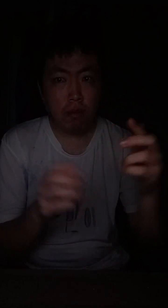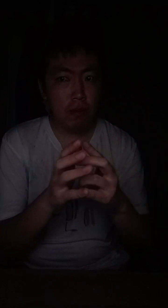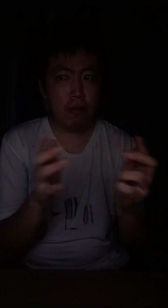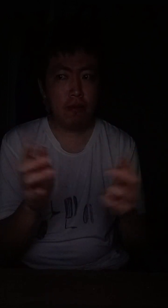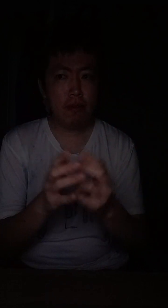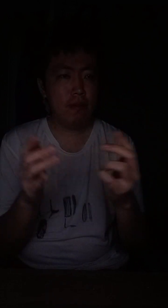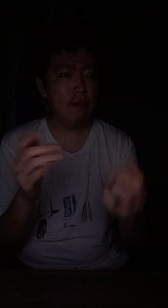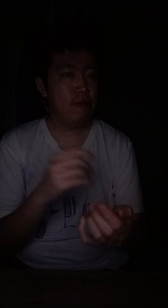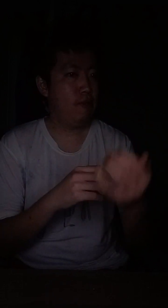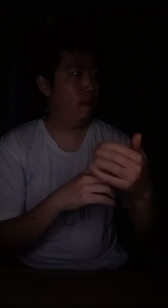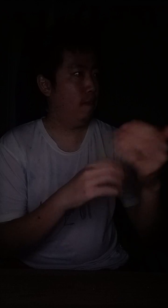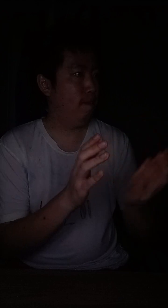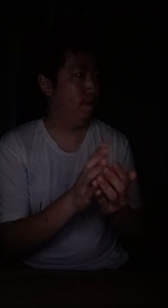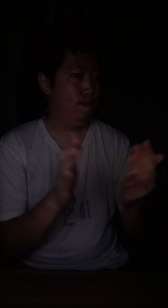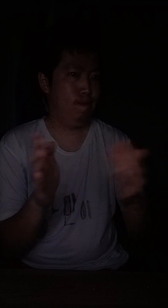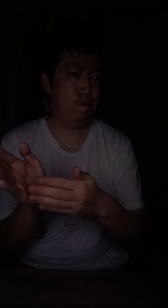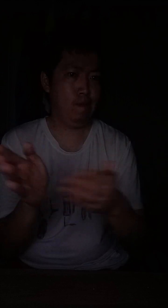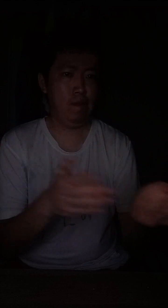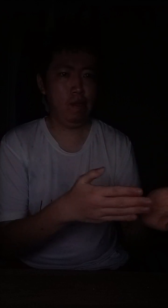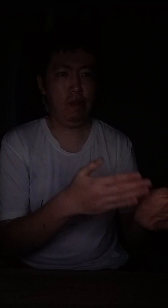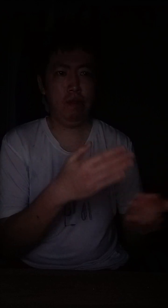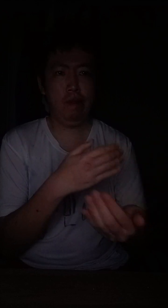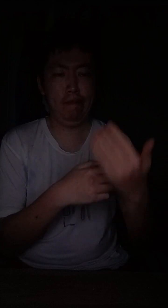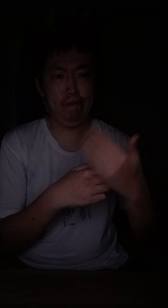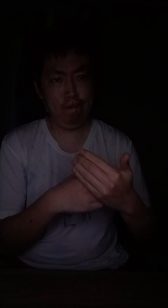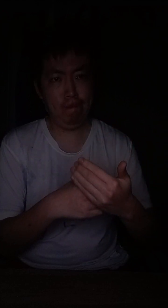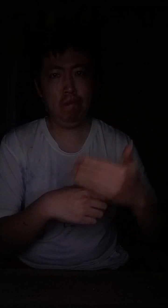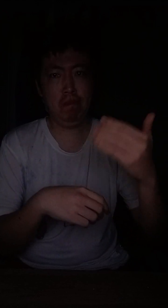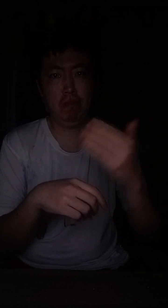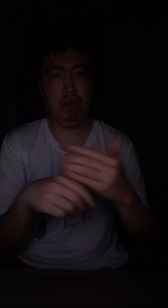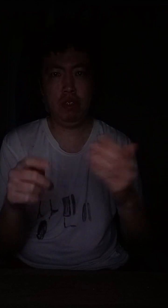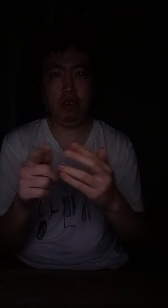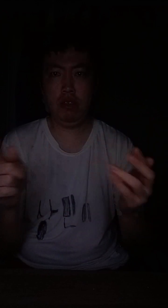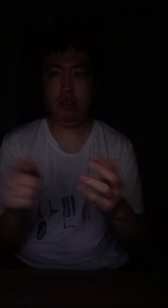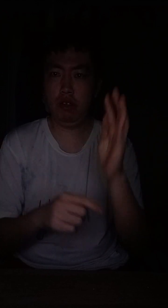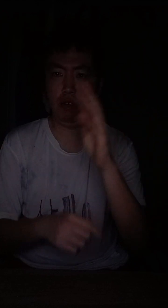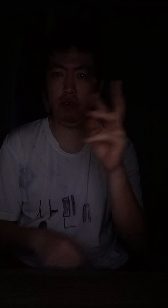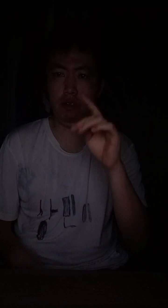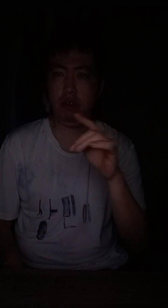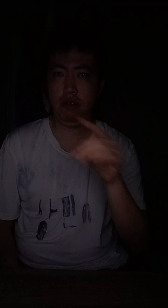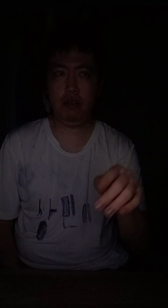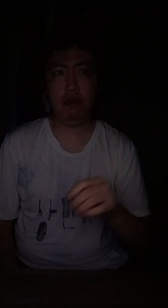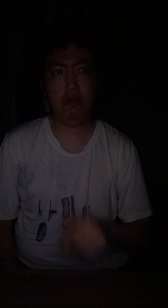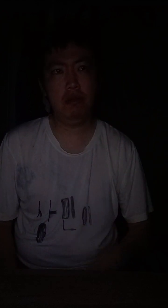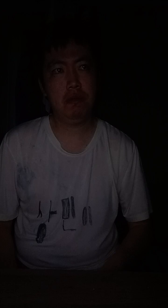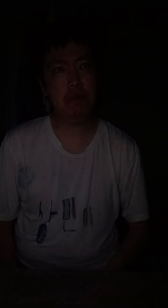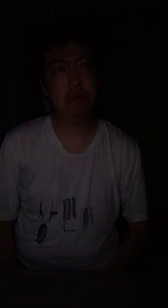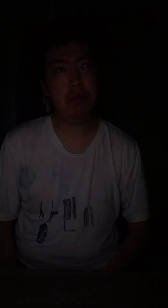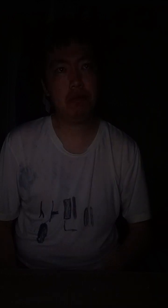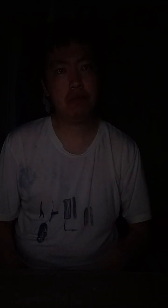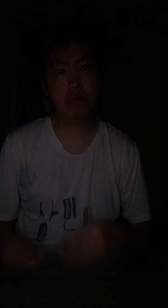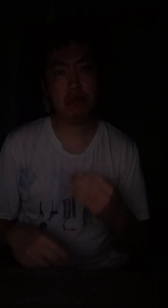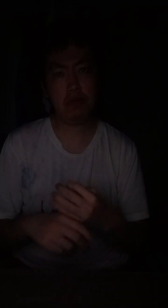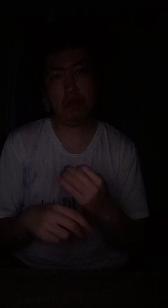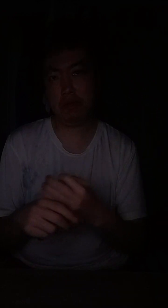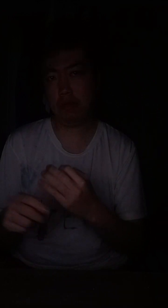각각 수사관 100명씩을 지원받기로 했으니 업무 협조를 진행하라고 지시한 걸로 알려졌습니다. 경찰하고 합동수사본부를 꾸려야 될